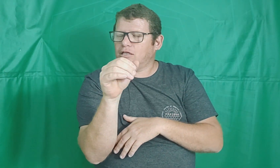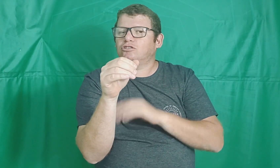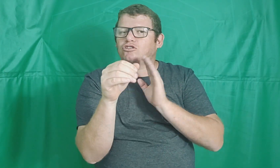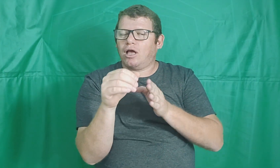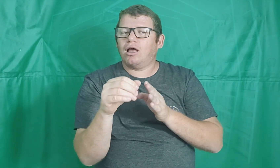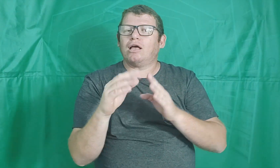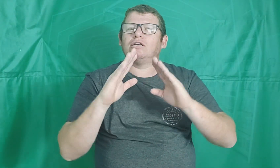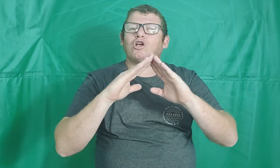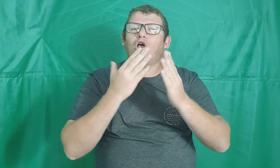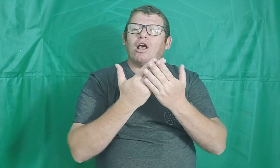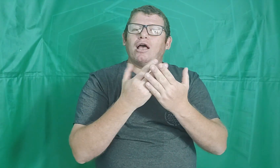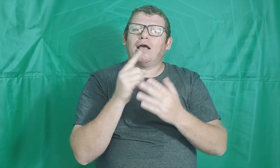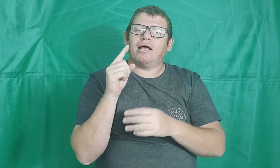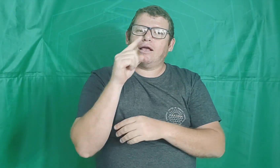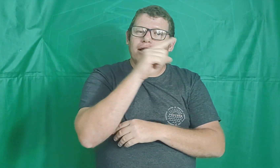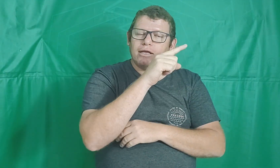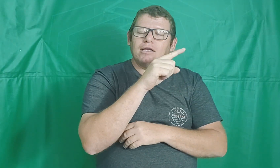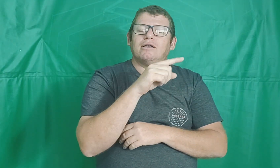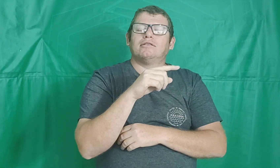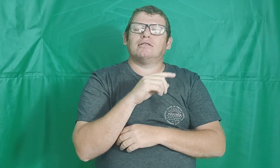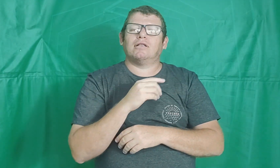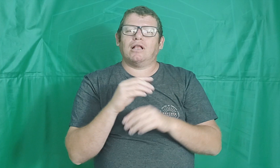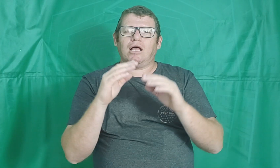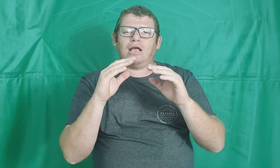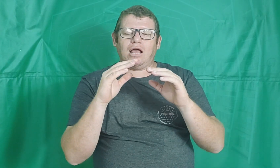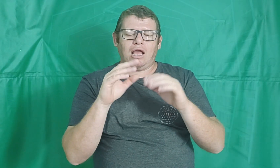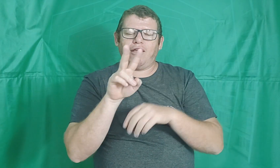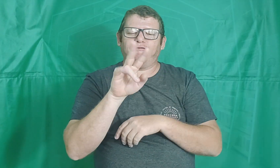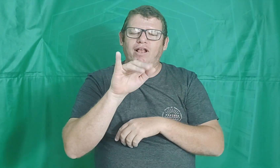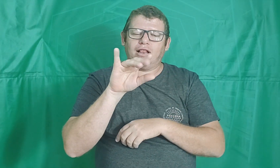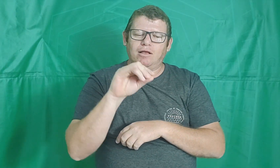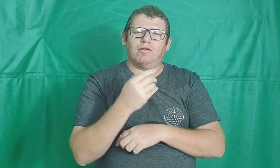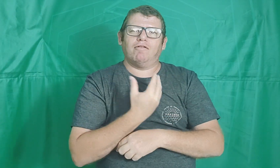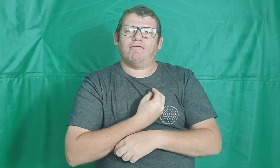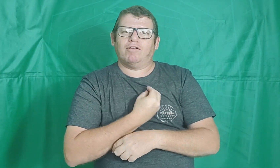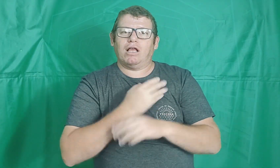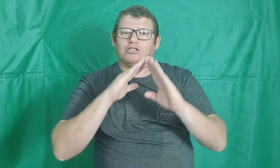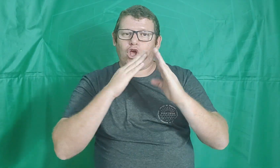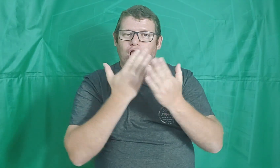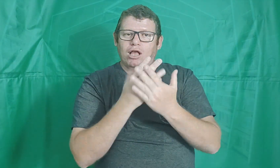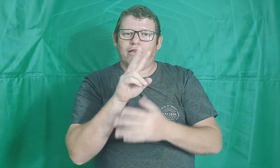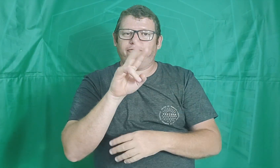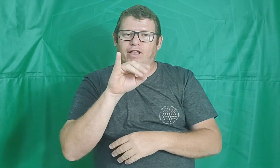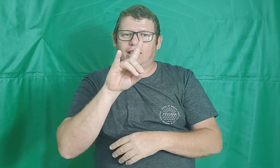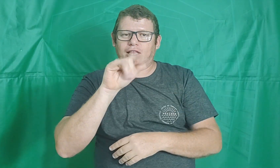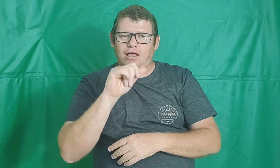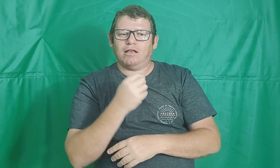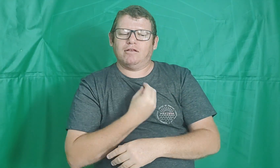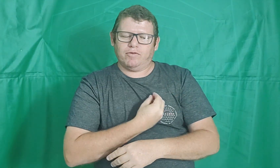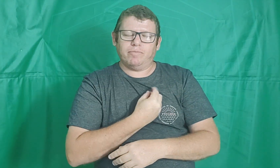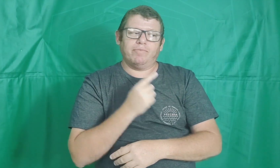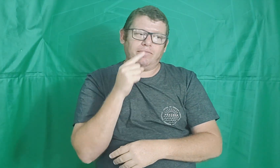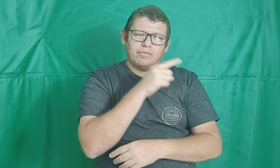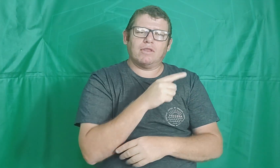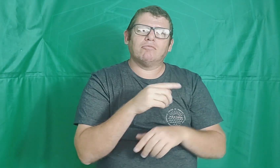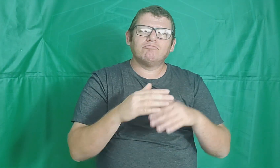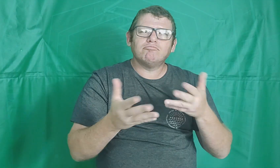dos 10 anos, fui para a escola Vida. É isso, né? Vida. Na época, eu